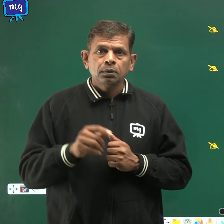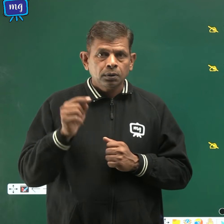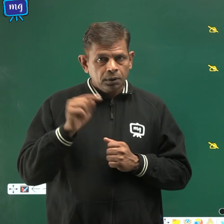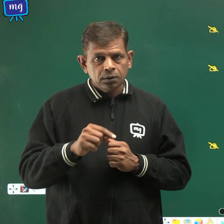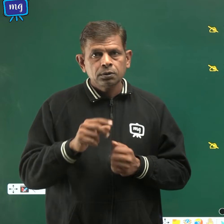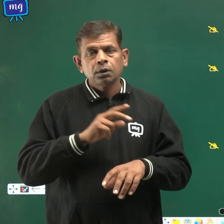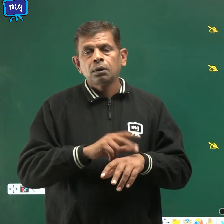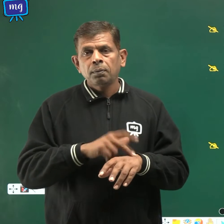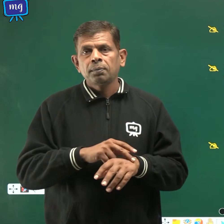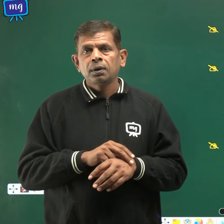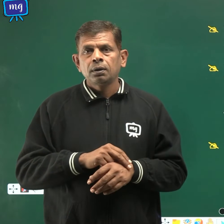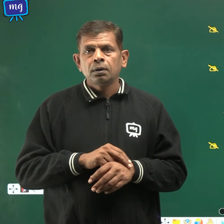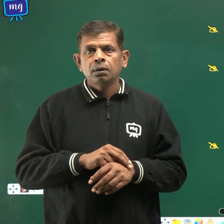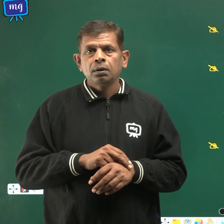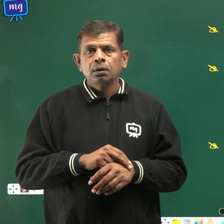ऐसे समय में